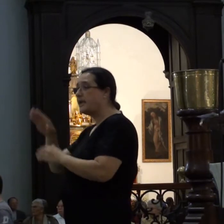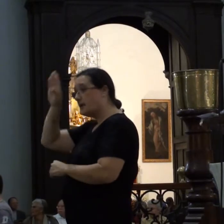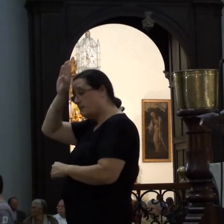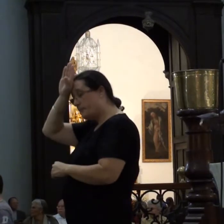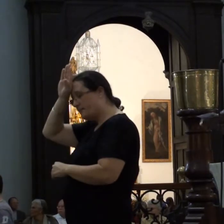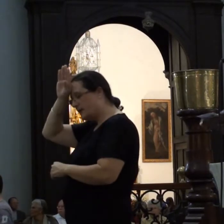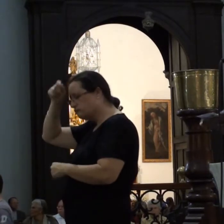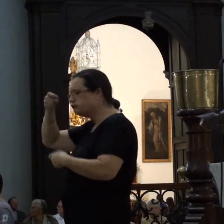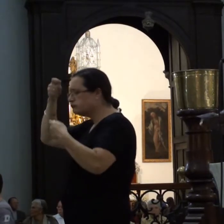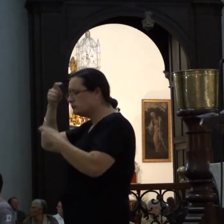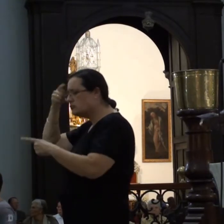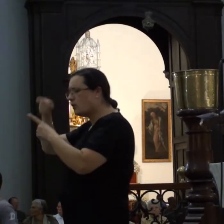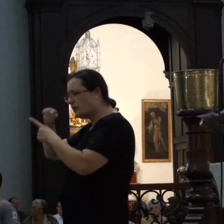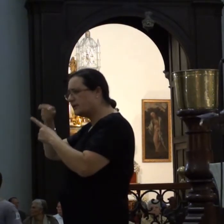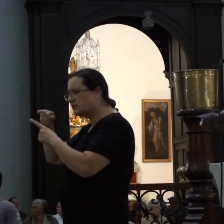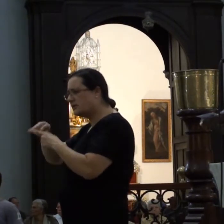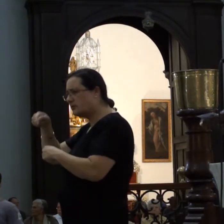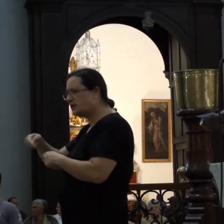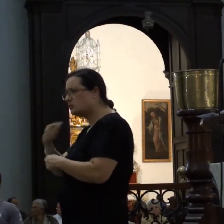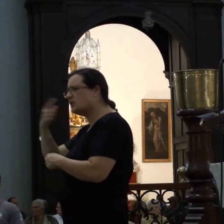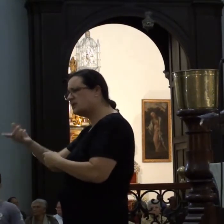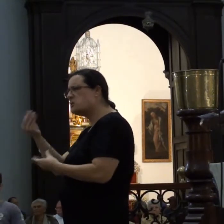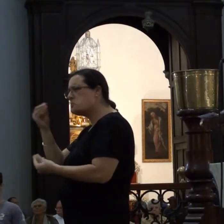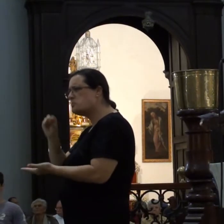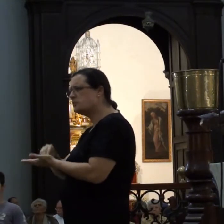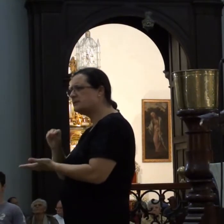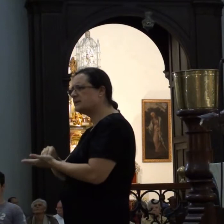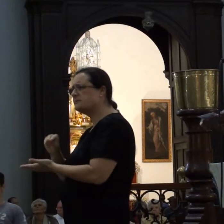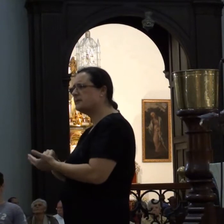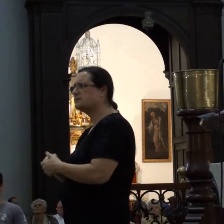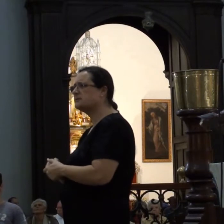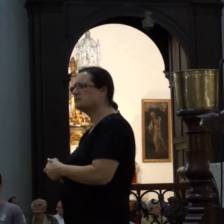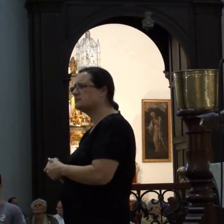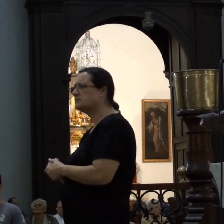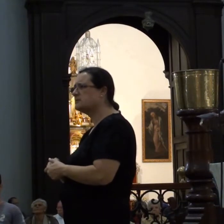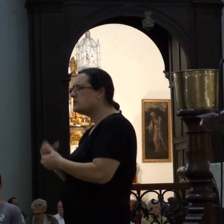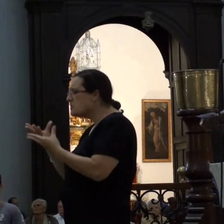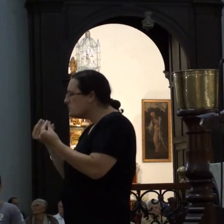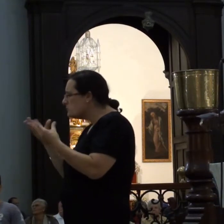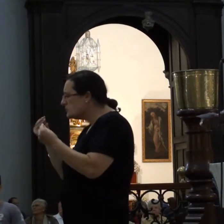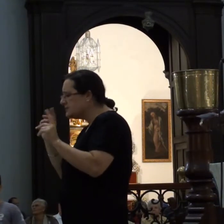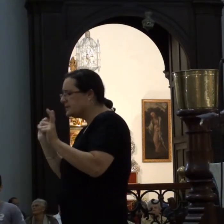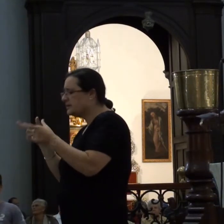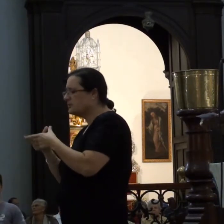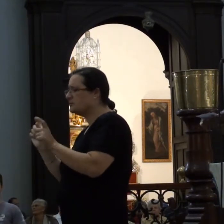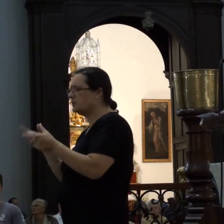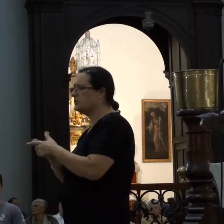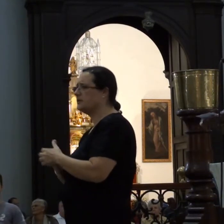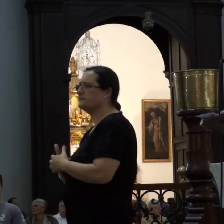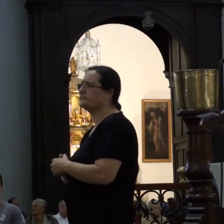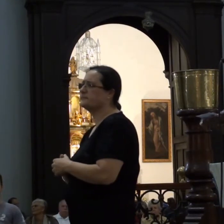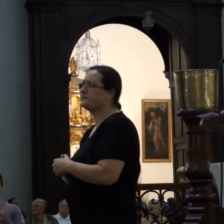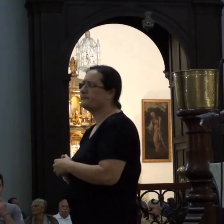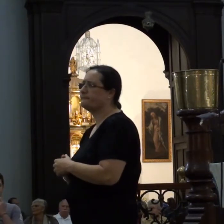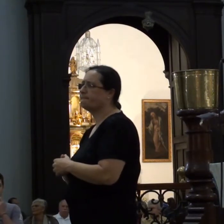papa insiste en esto tanto en su pronunciamiento con ocasión de múltiples reuniones como en su exportación apostólica